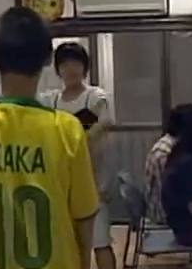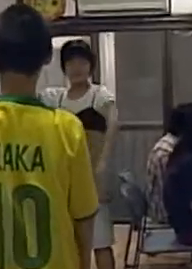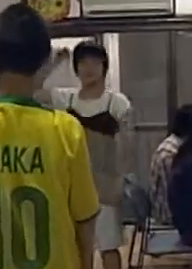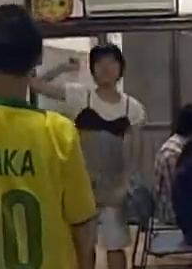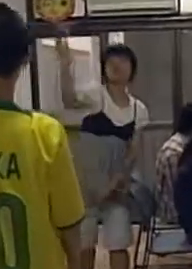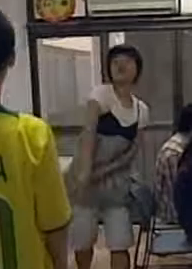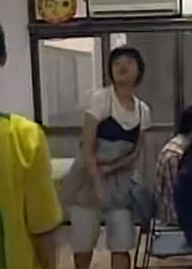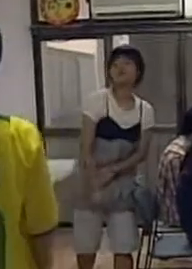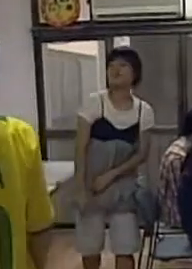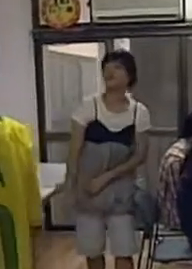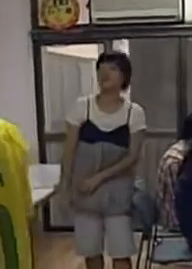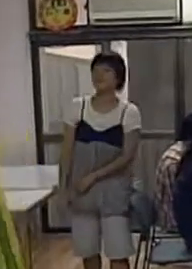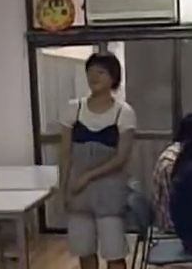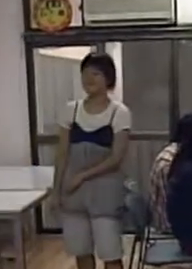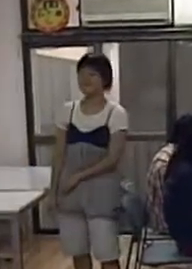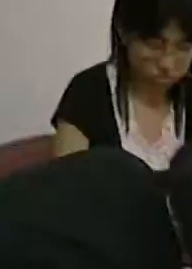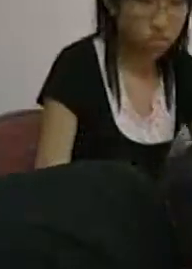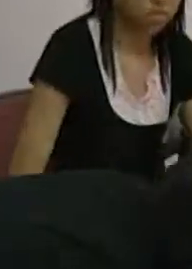しなければなりません。